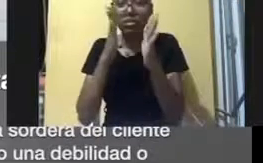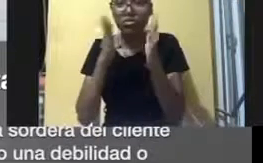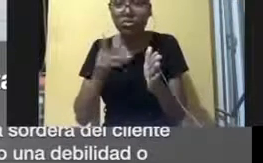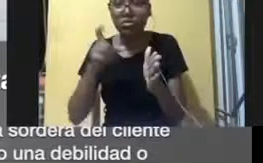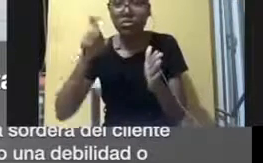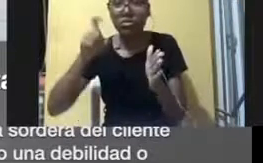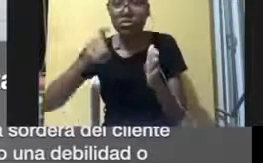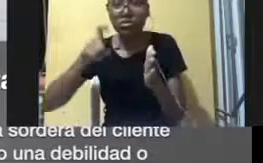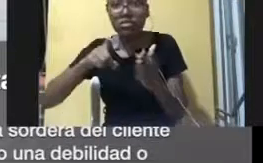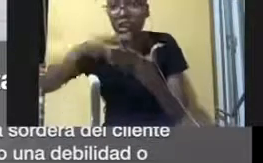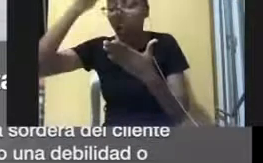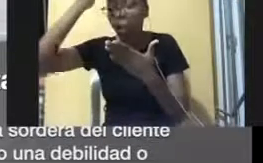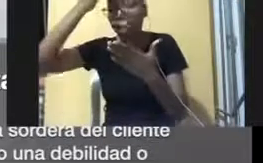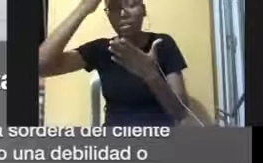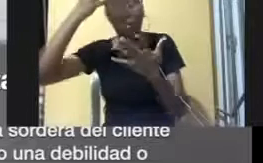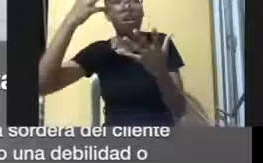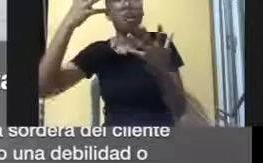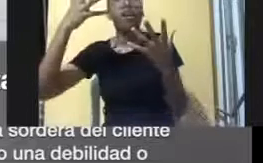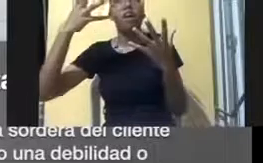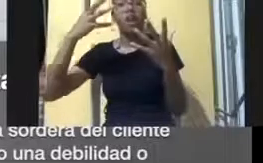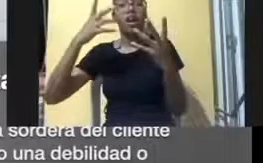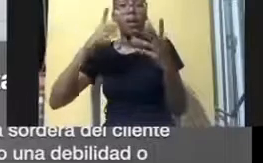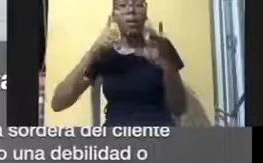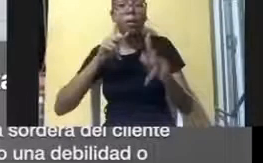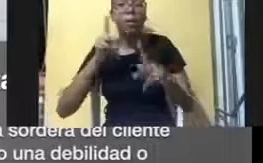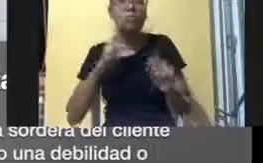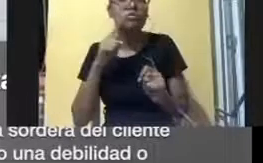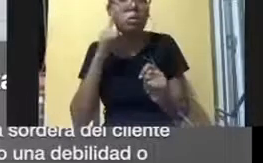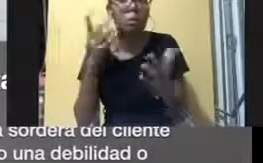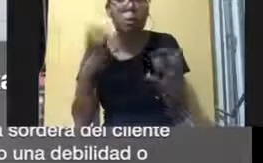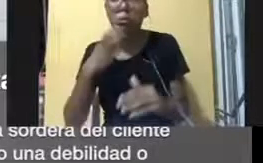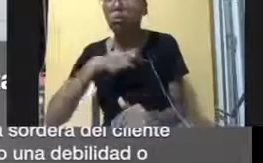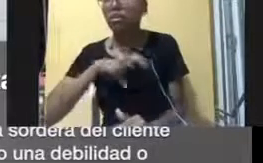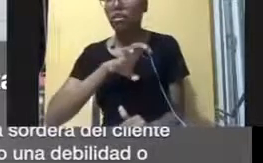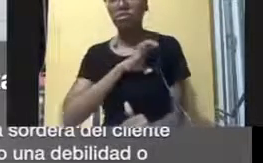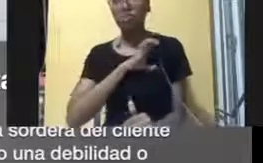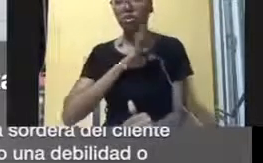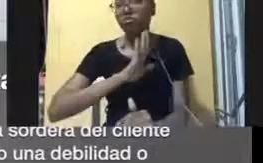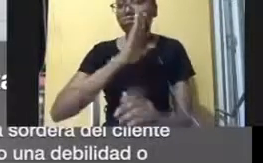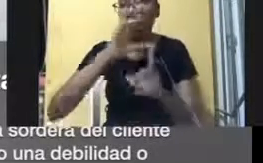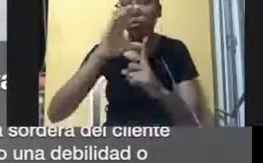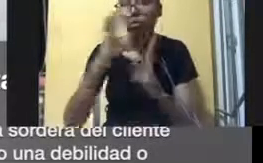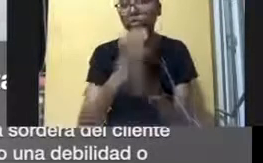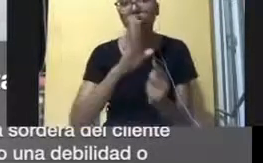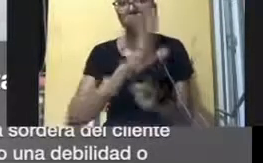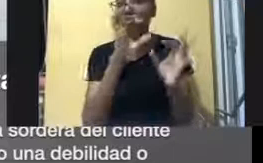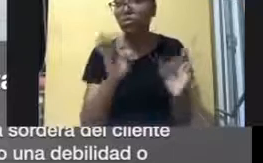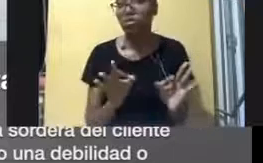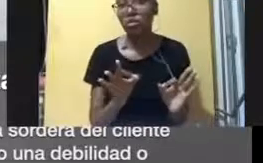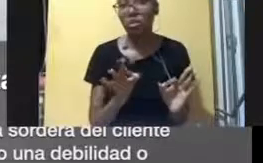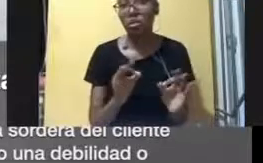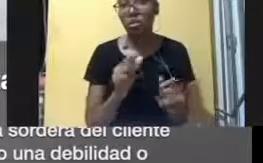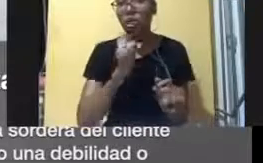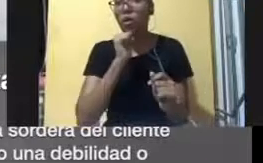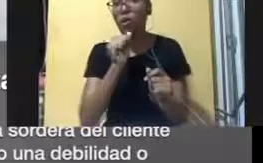sordera como una característica de esa persona, como parte de su cultura, parte de su ser, y no como una